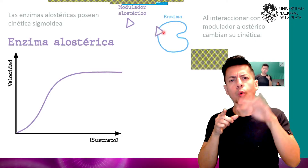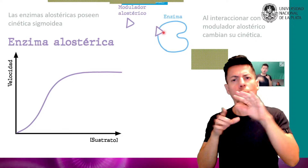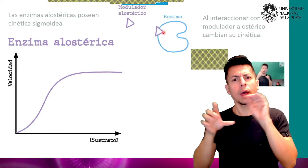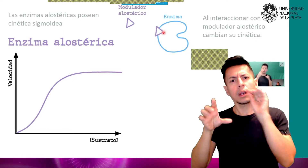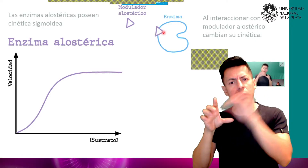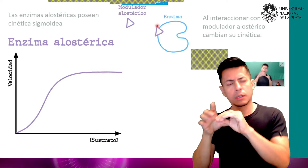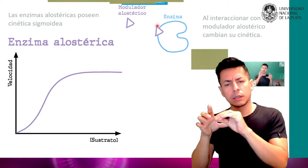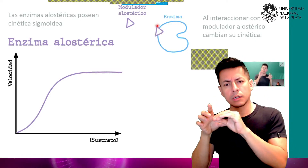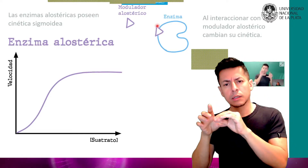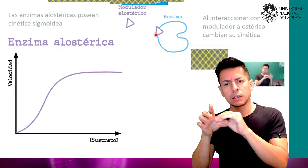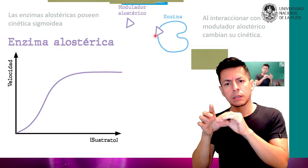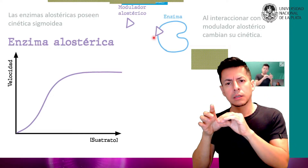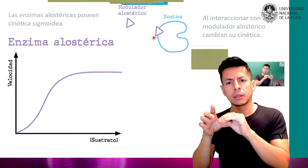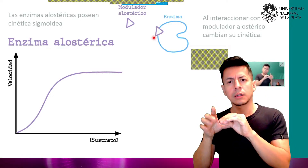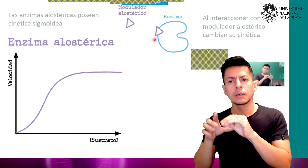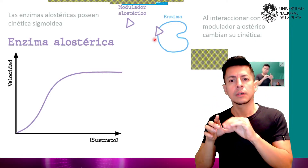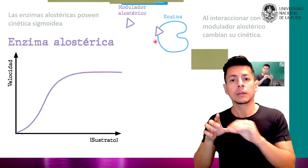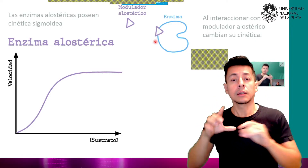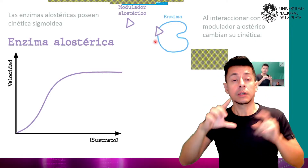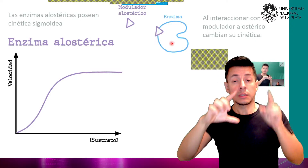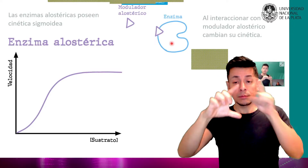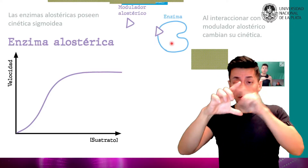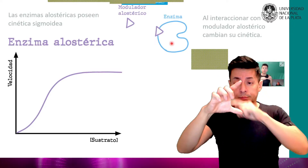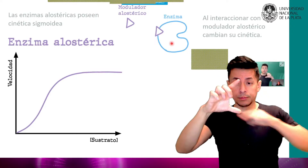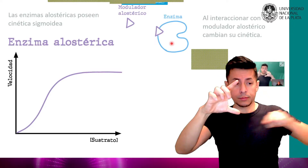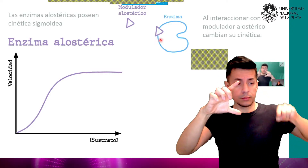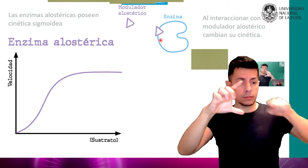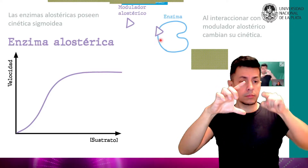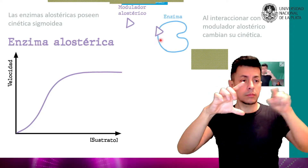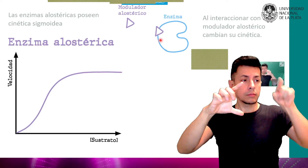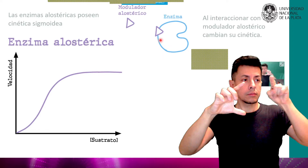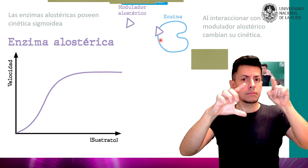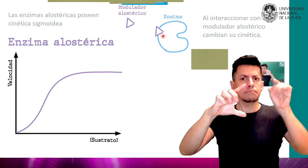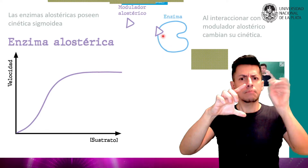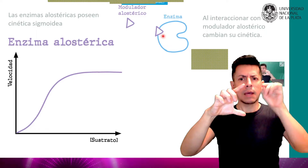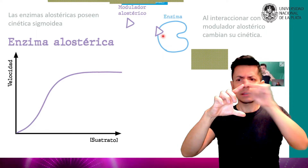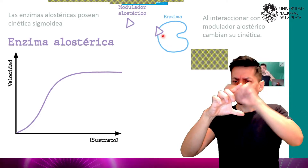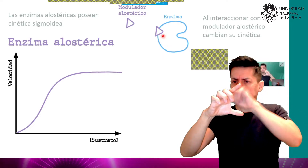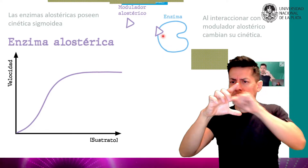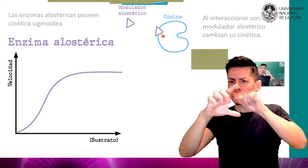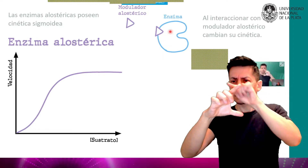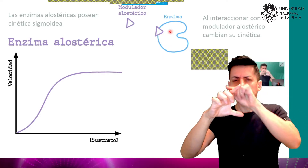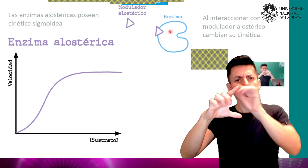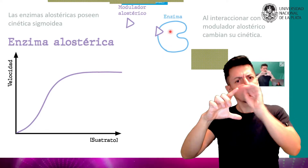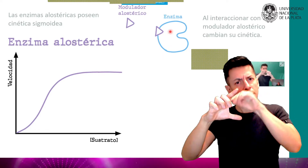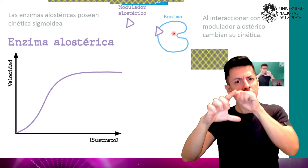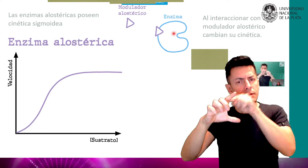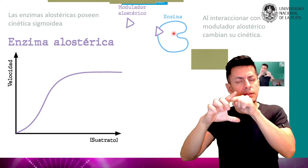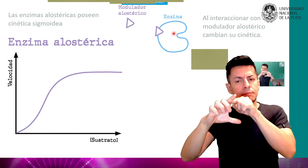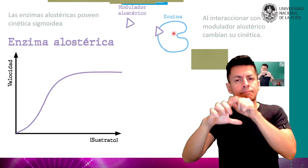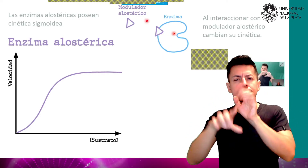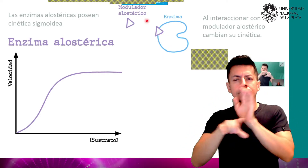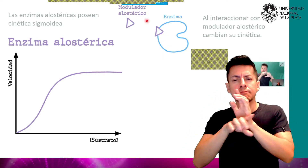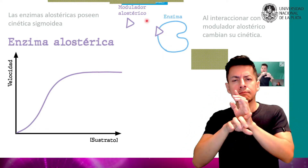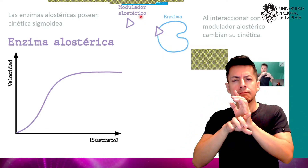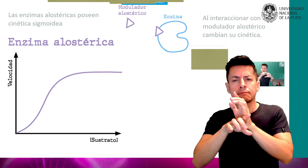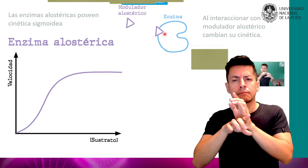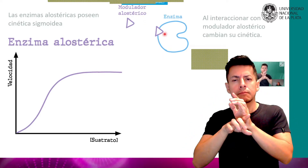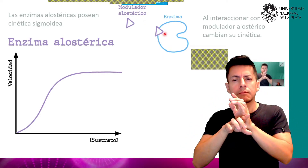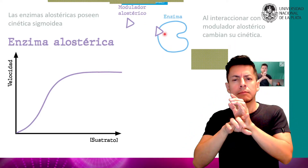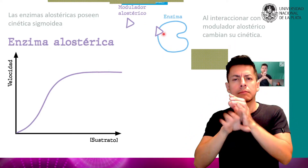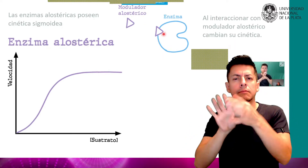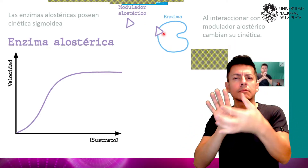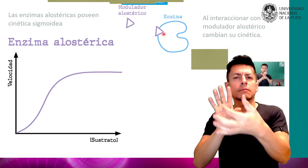otro huequito en su estructura, que les permite unir un regulador o modulador